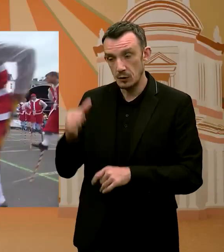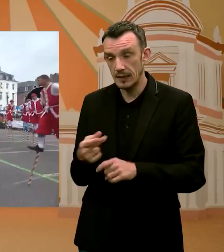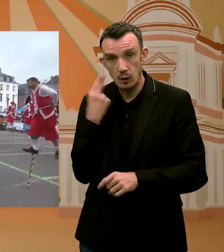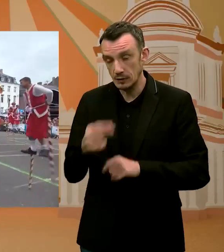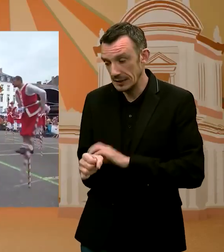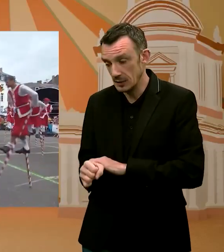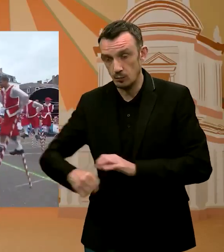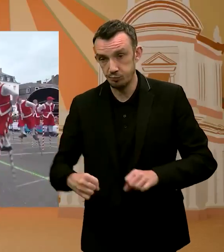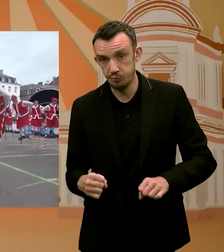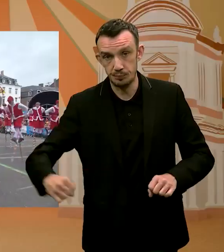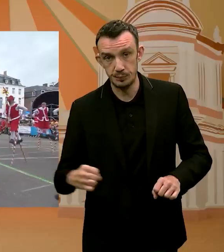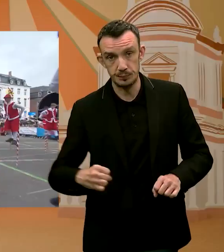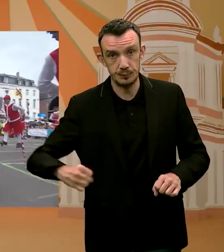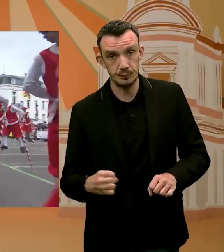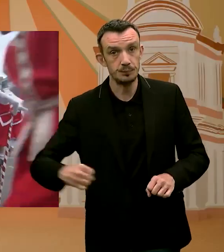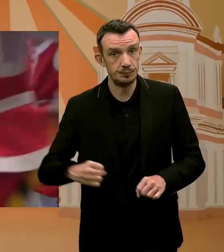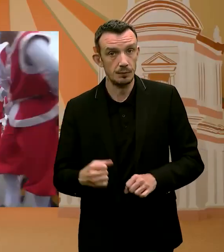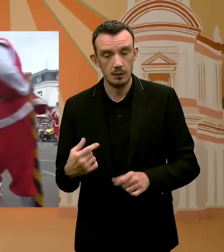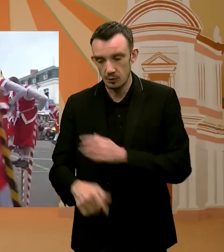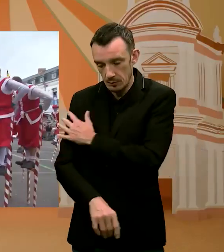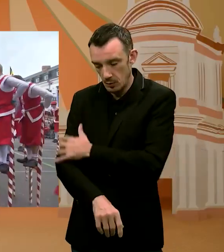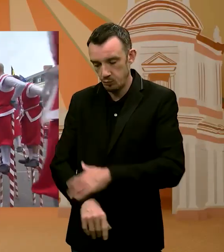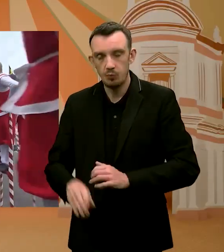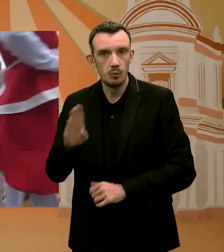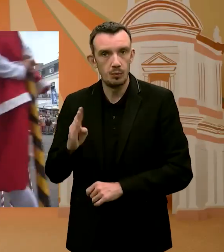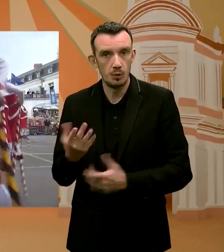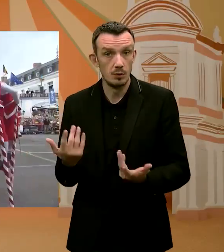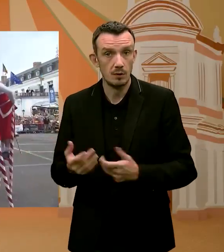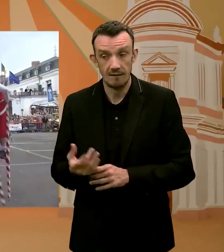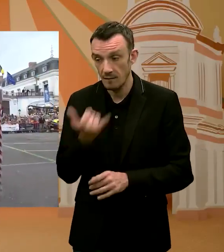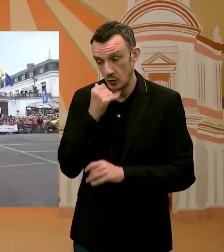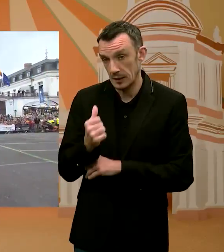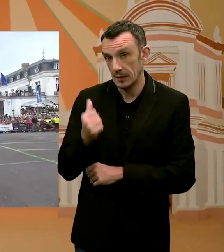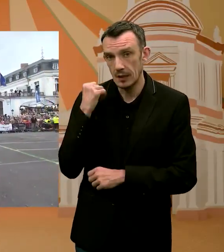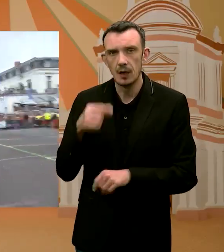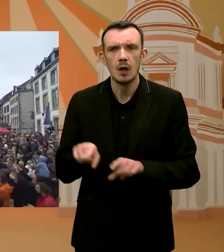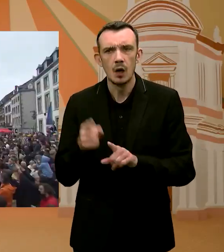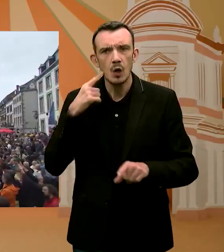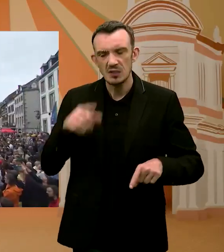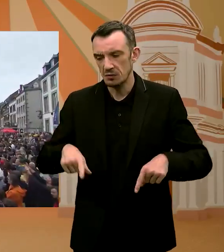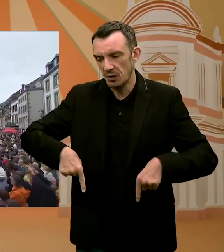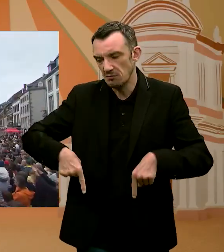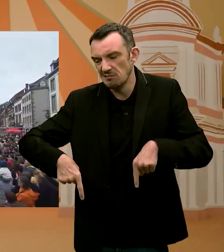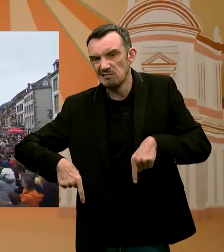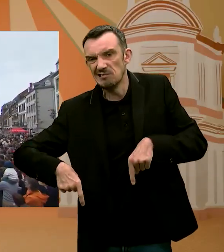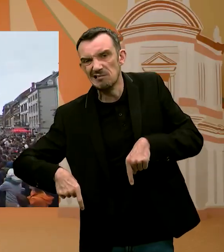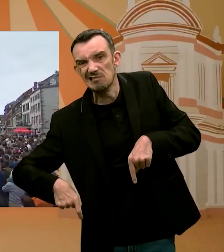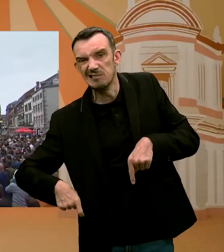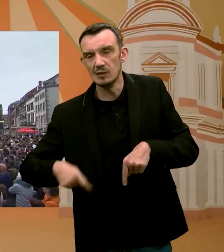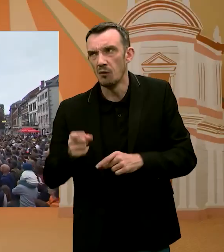Évidemment, il y a aussi tout ce qui est génuflexion, mais à l'échasse d'or, les génuflexions sont peut-être beaucoup plus rares parce que beaucoup plus risquées. Et puis il y en a toujours un qui tombe. Souvent dans les génuflexions,